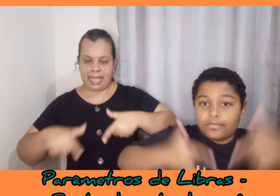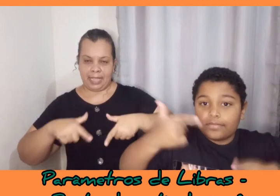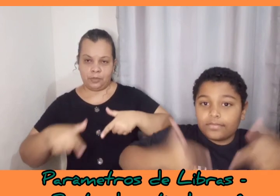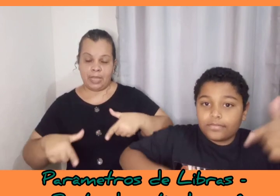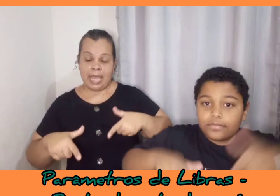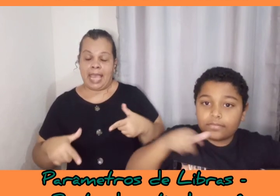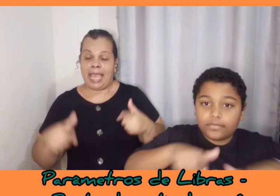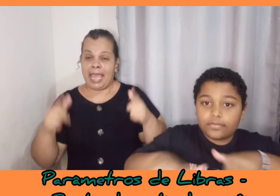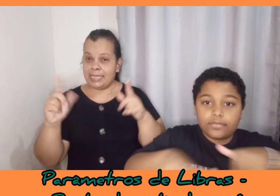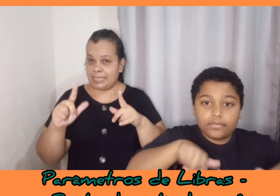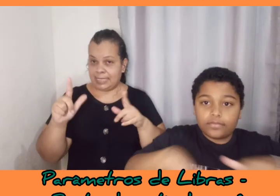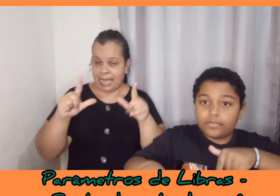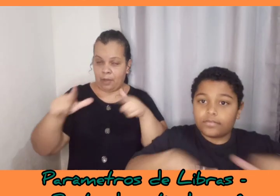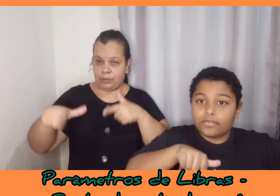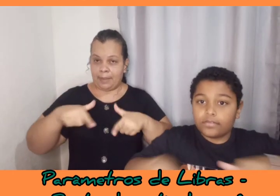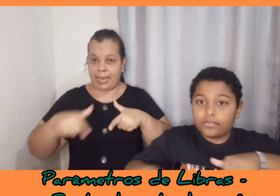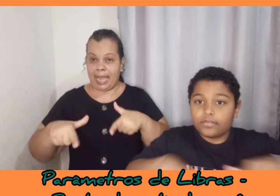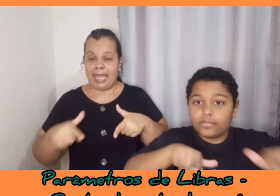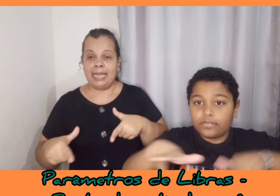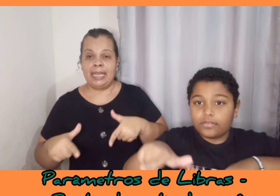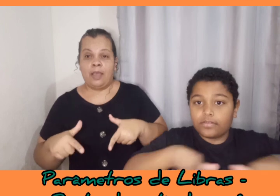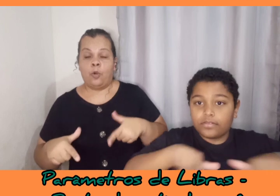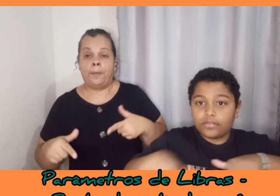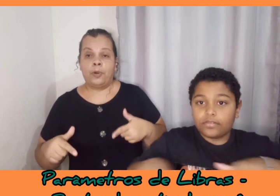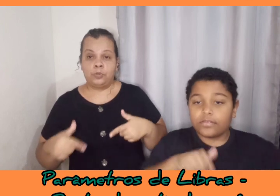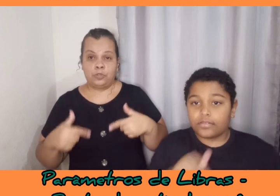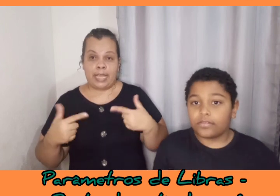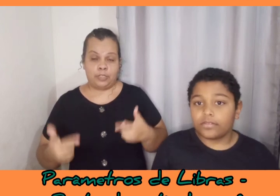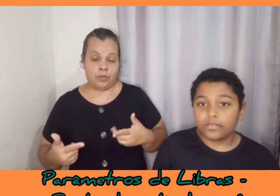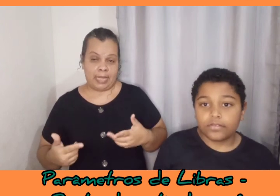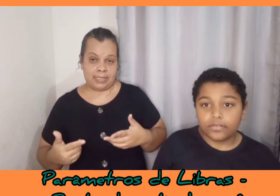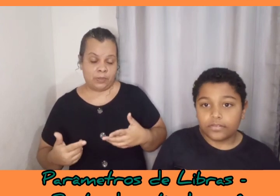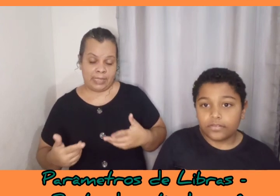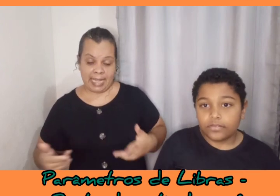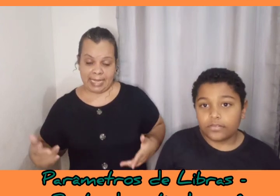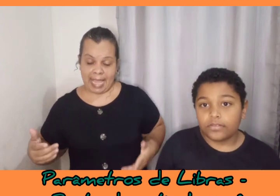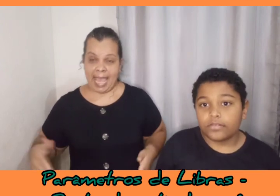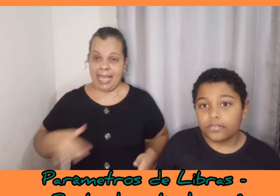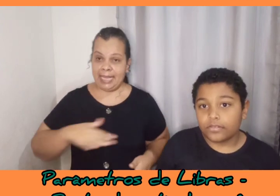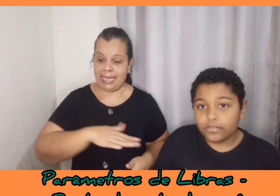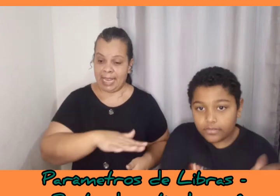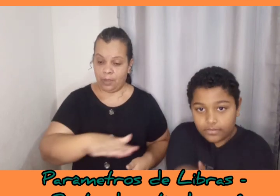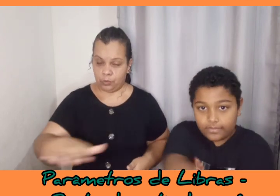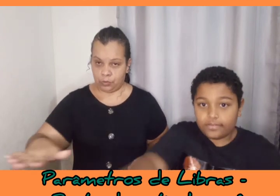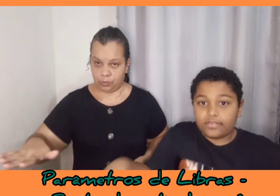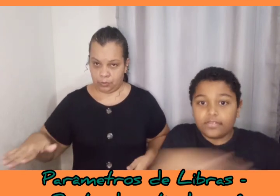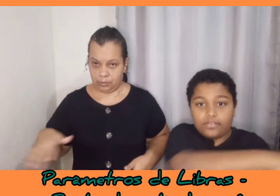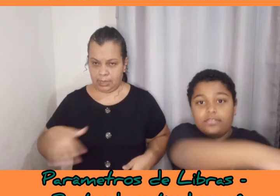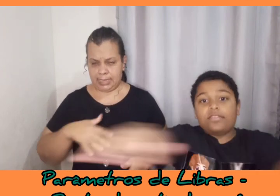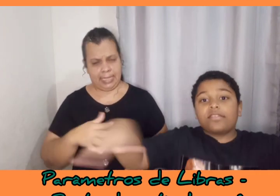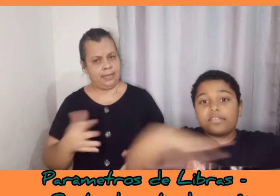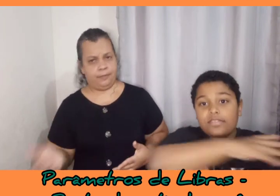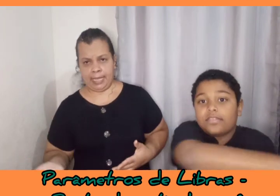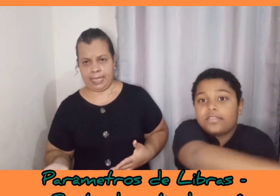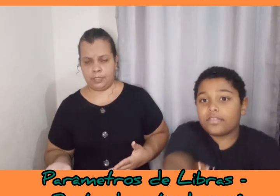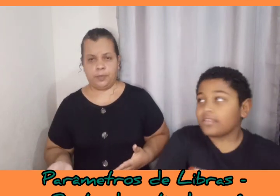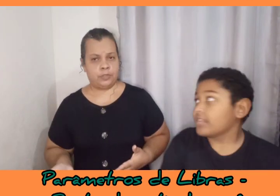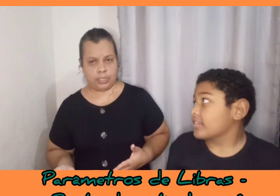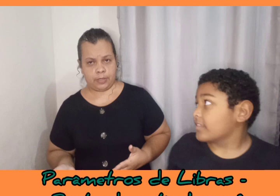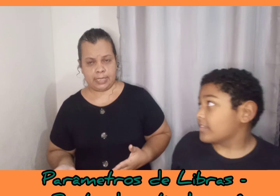certo? Esse sinal, trabalhar, o ponto de articulação dele é neutro. O que significa isso, ponto de articulação